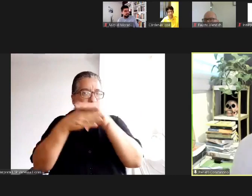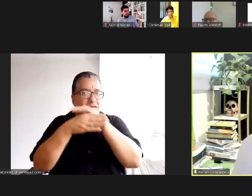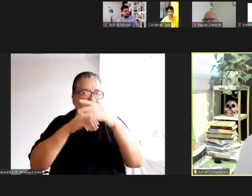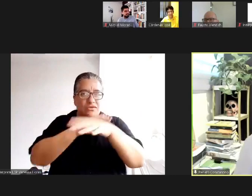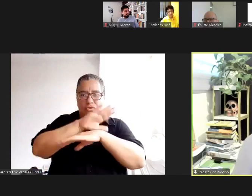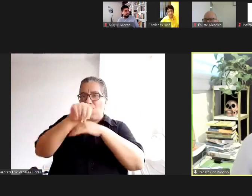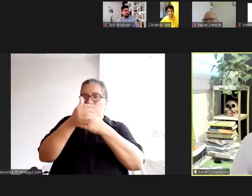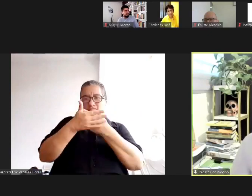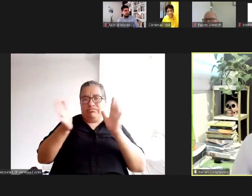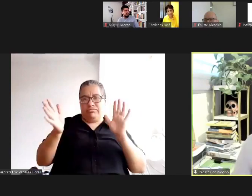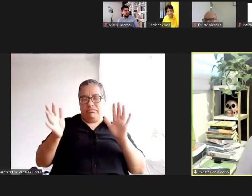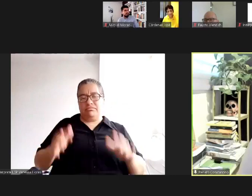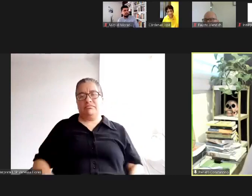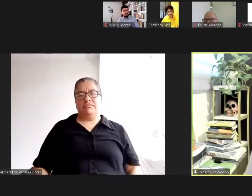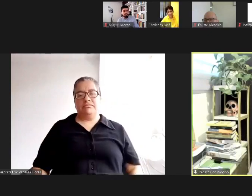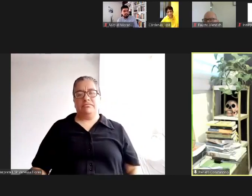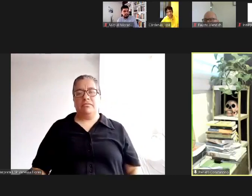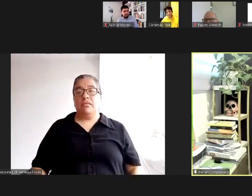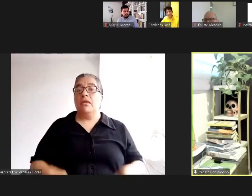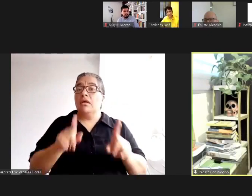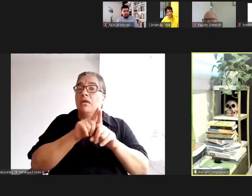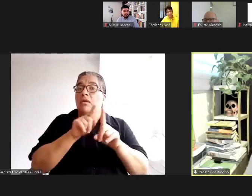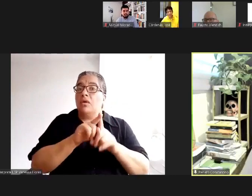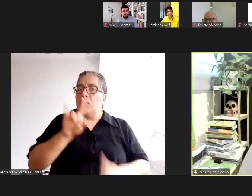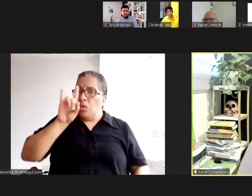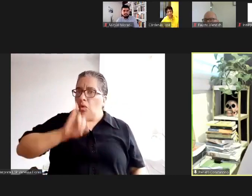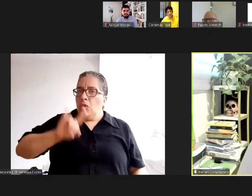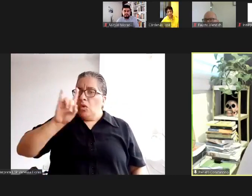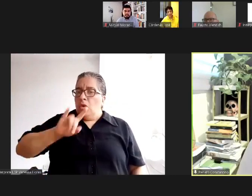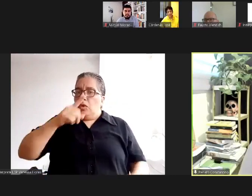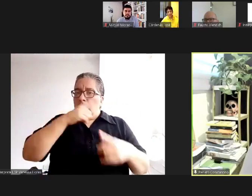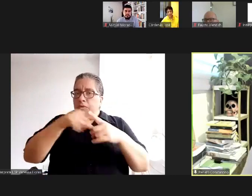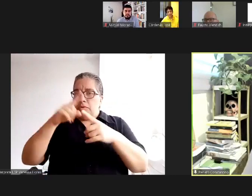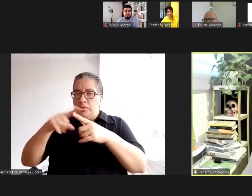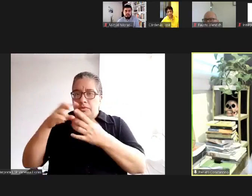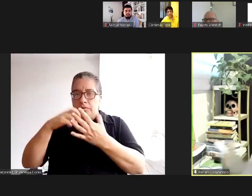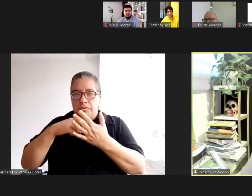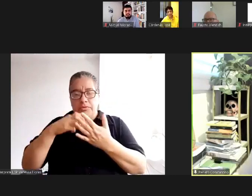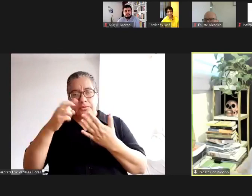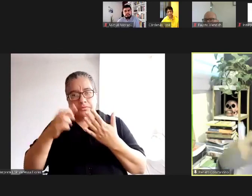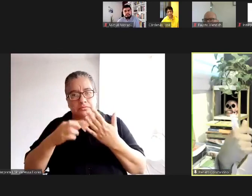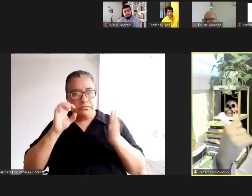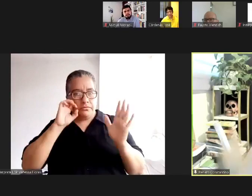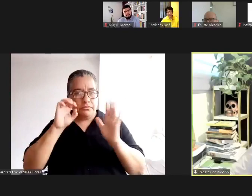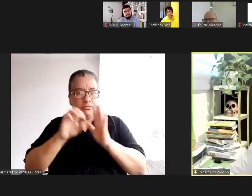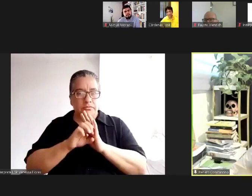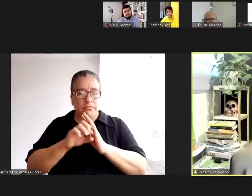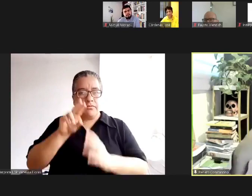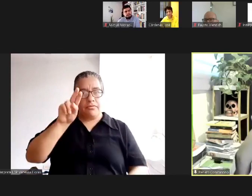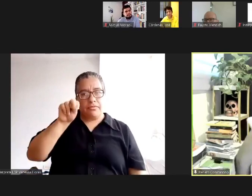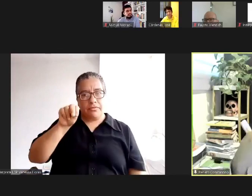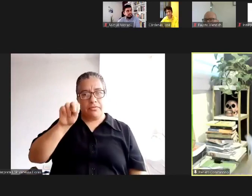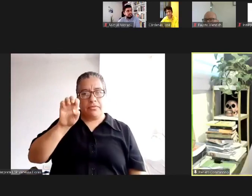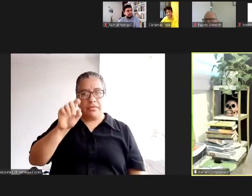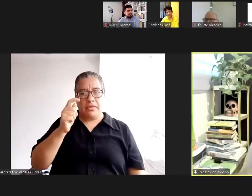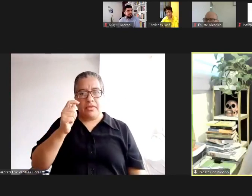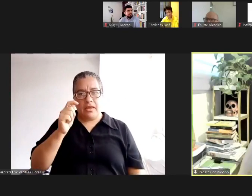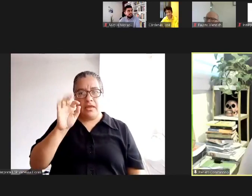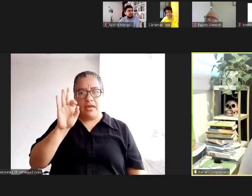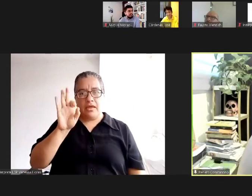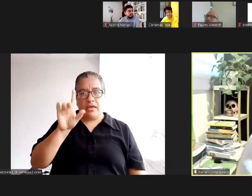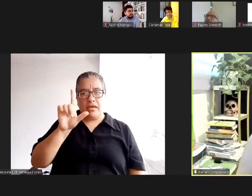también la incursión de las plataformas de contenido, o sea, llamemos Netflix, Disney Plus,